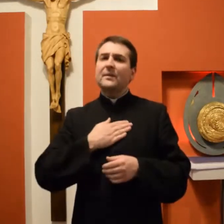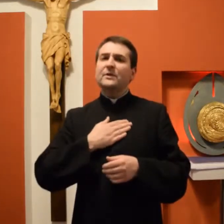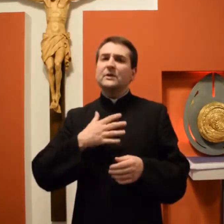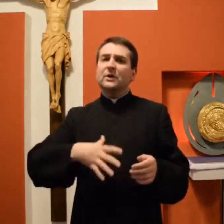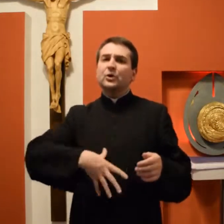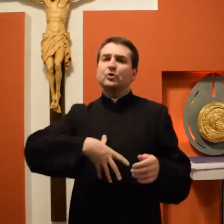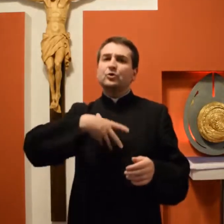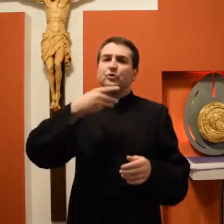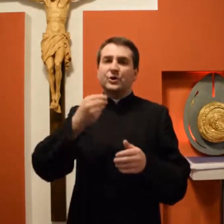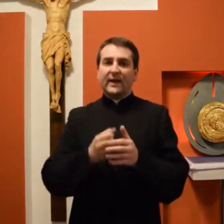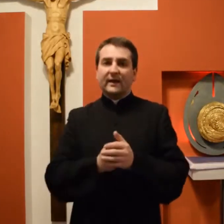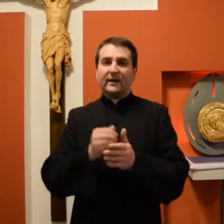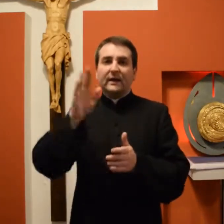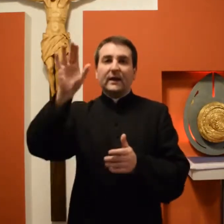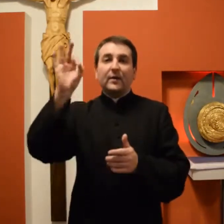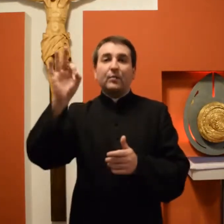Mamy duszę, bo